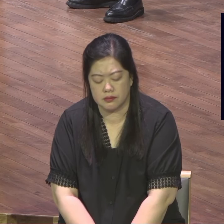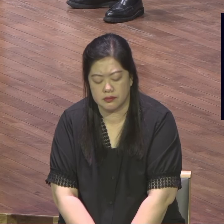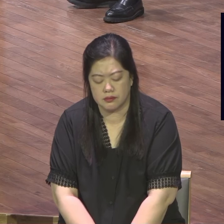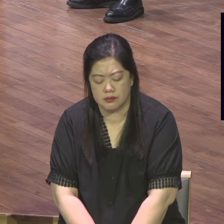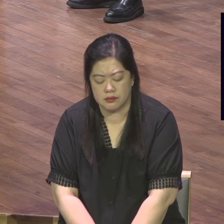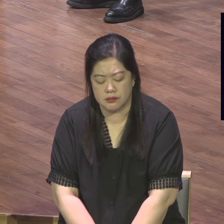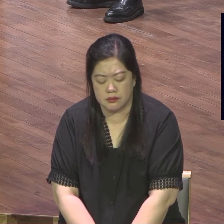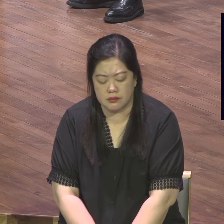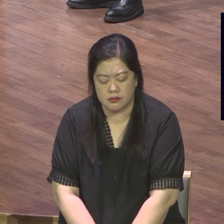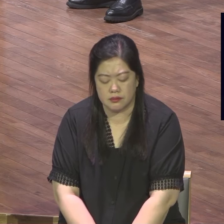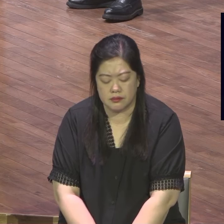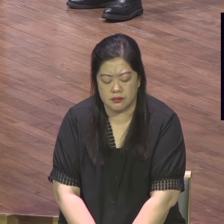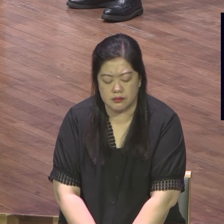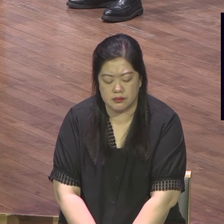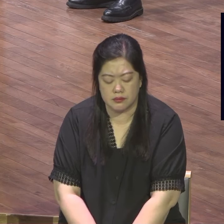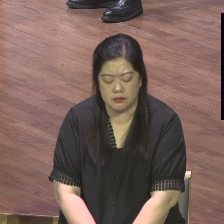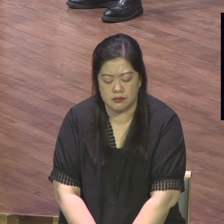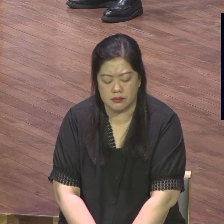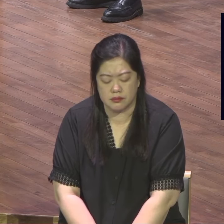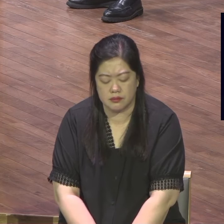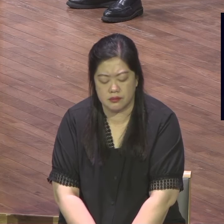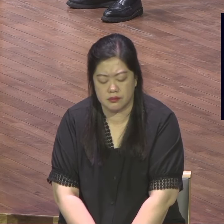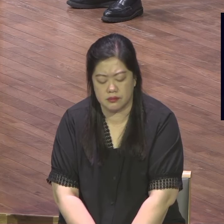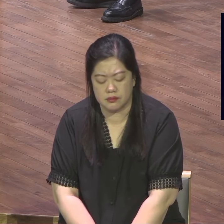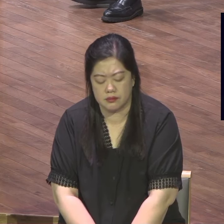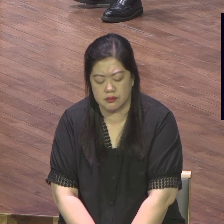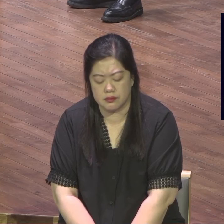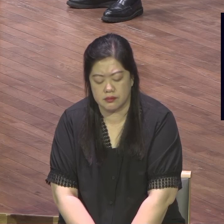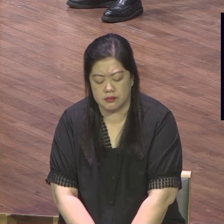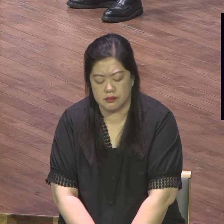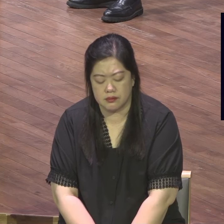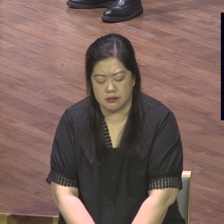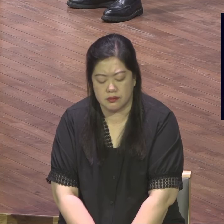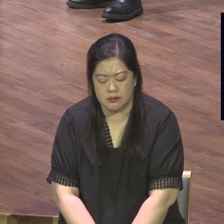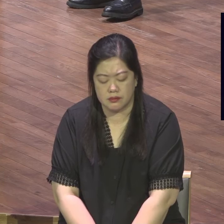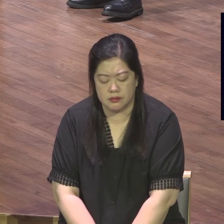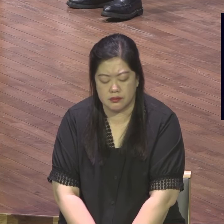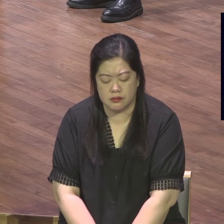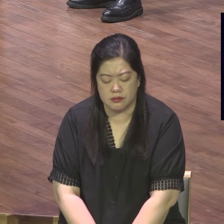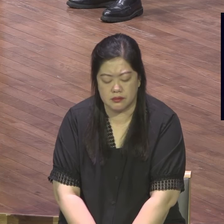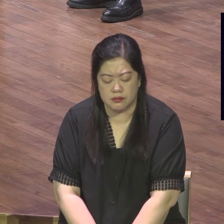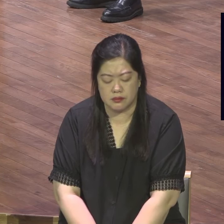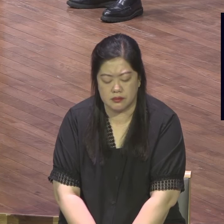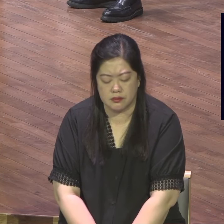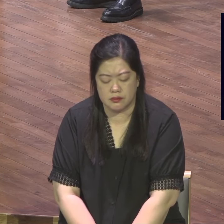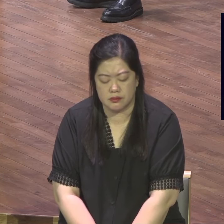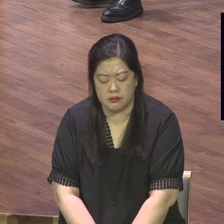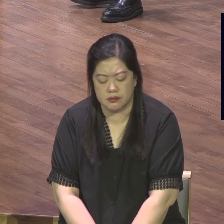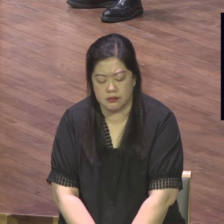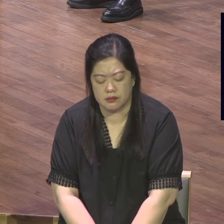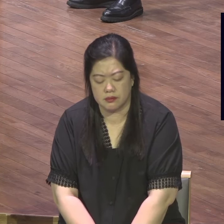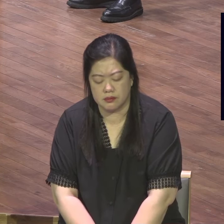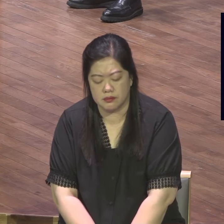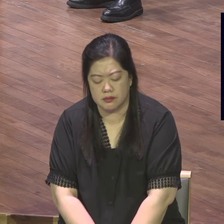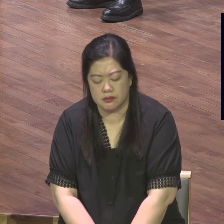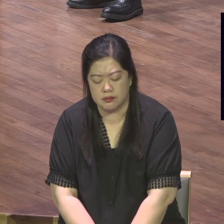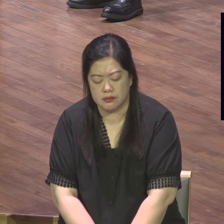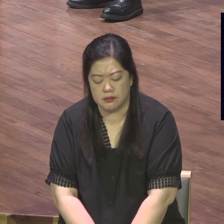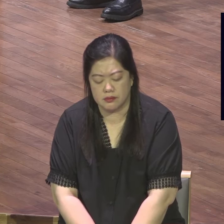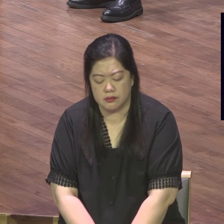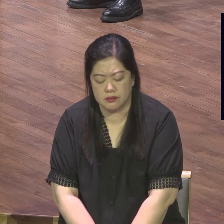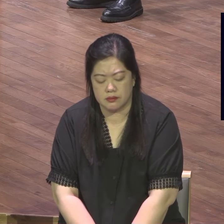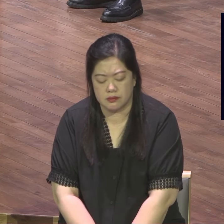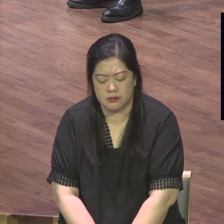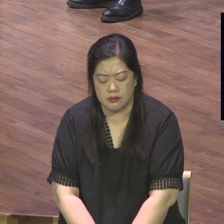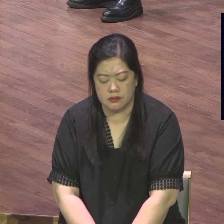속에 임하게 도와주셨소서. 그리스도의 빛이 그 현장 모든 곳곳마다 임해서 참된 제자들이 일어날